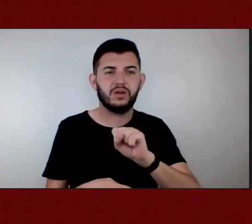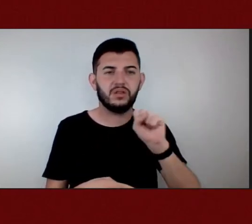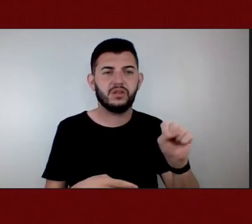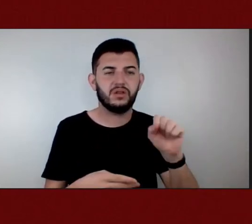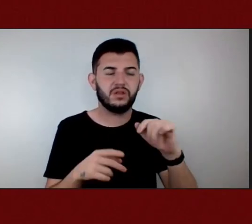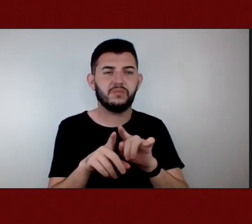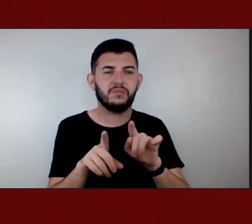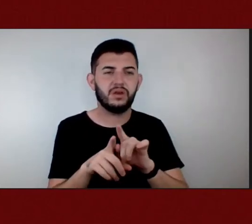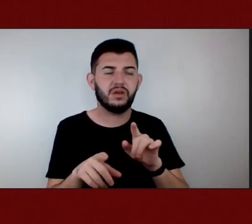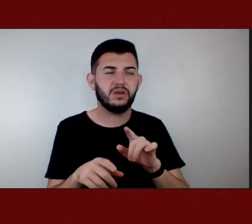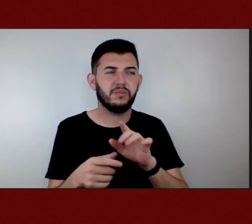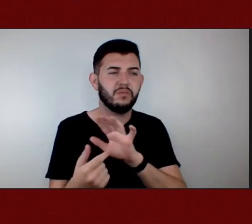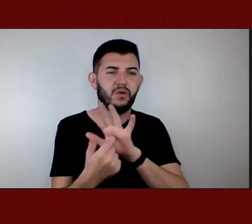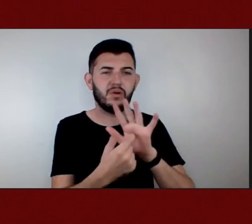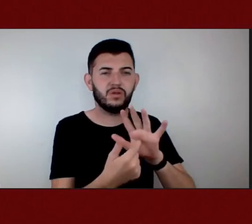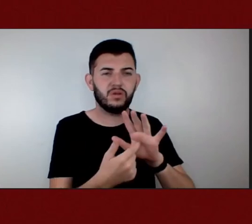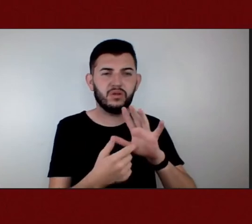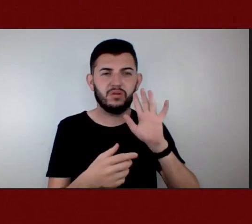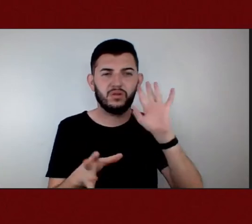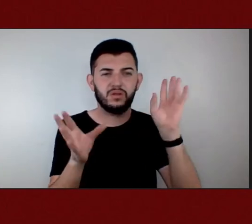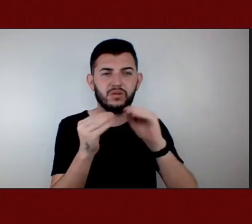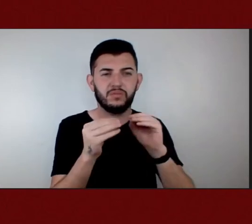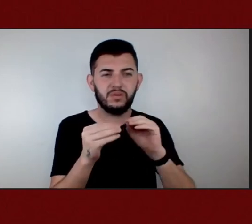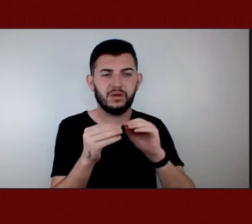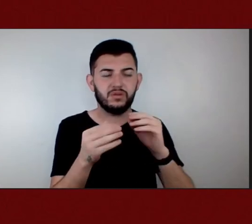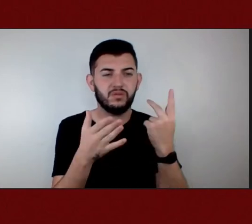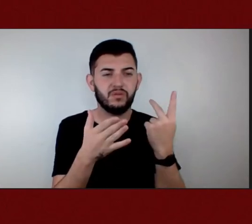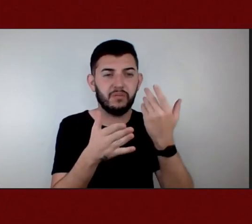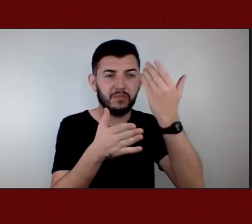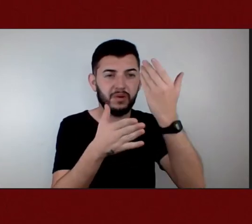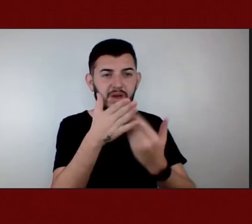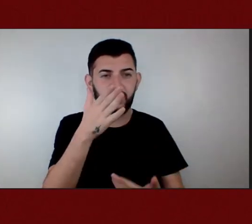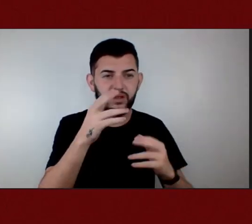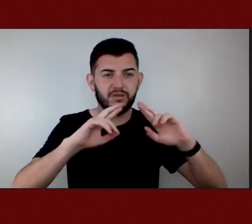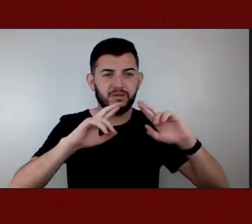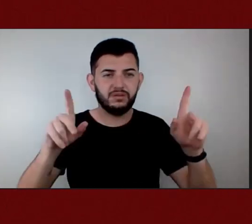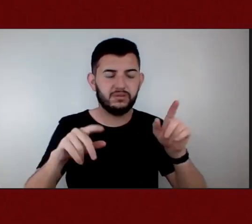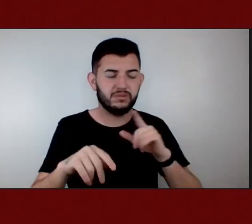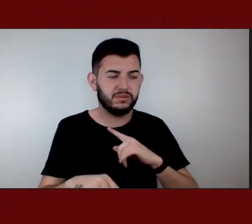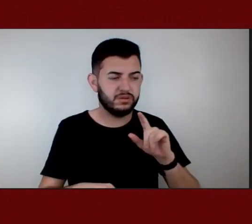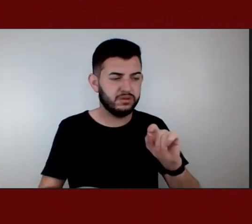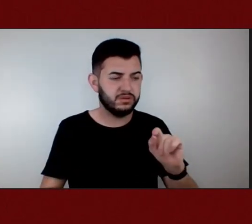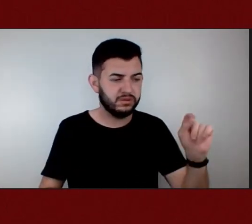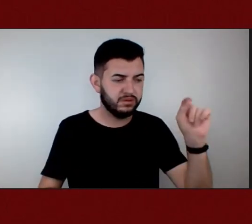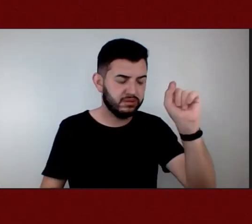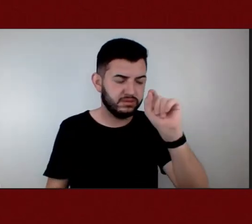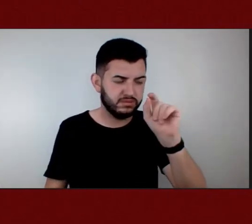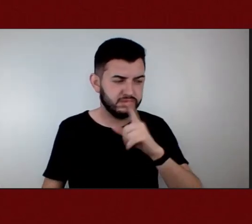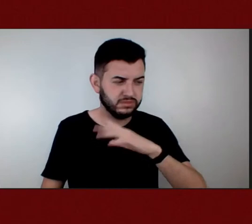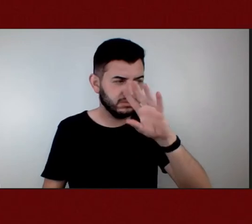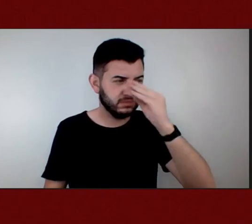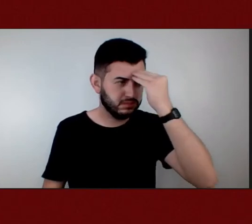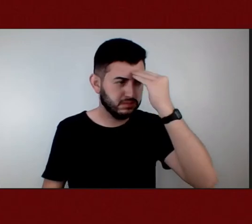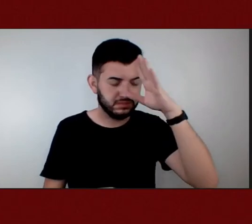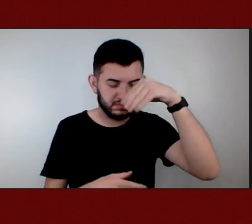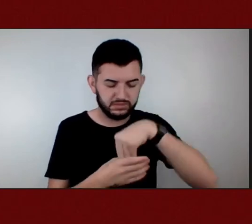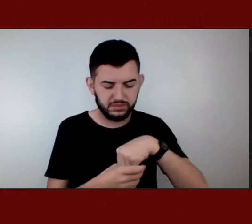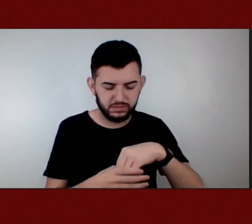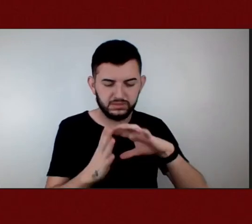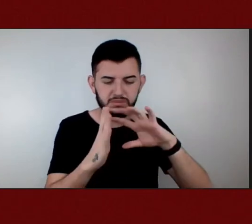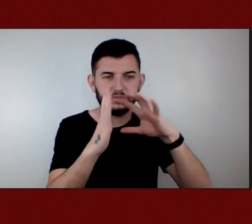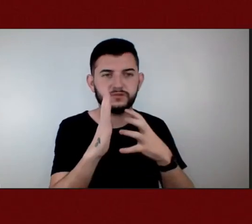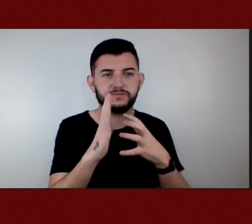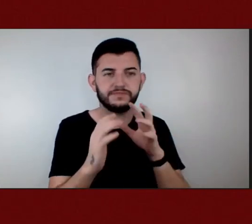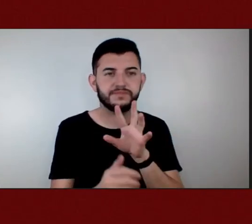que é diferente e que surge uma diferença de entendimento dentro do partido que faz com